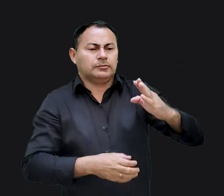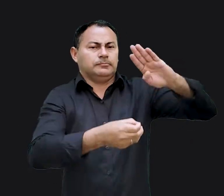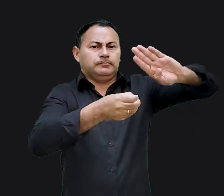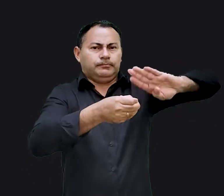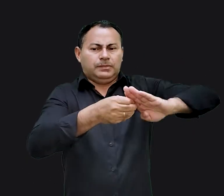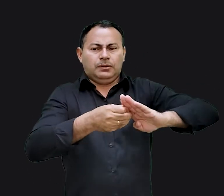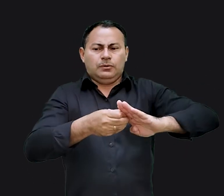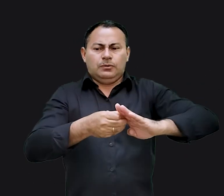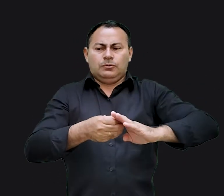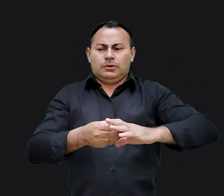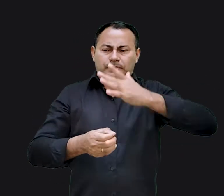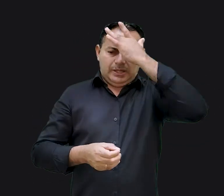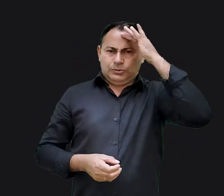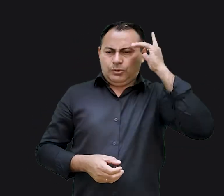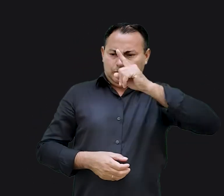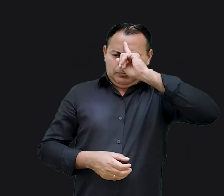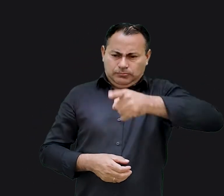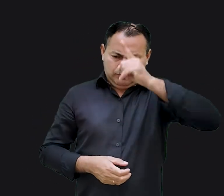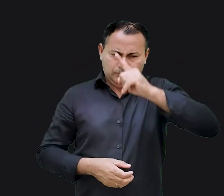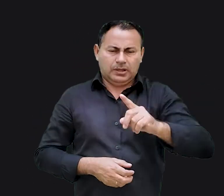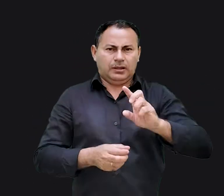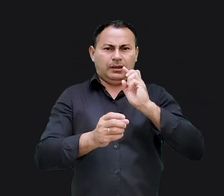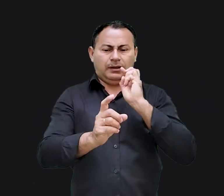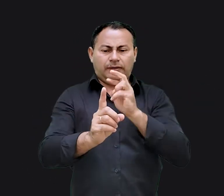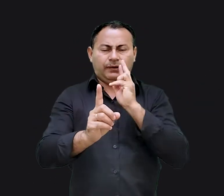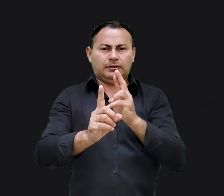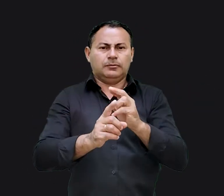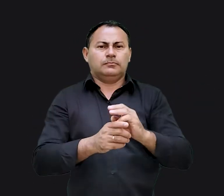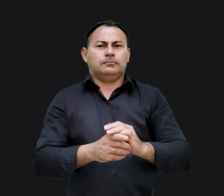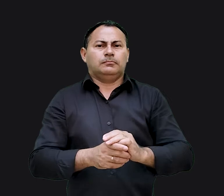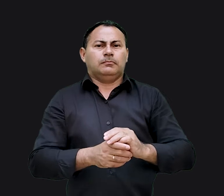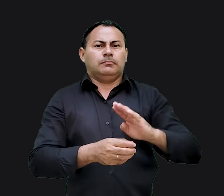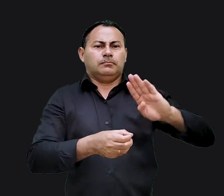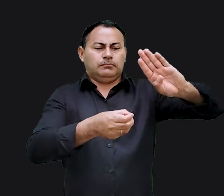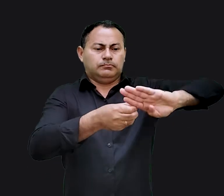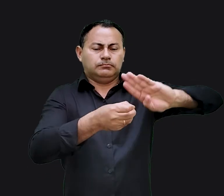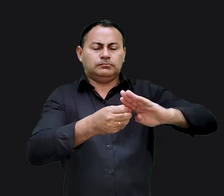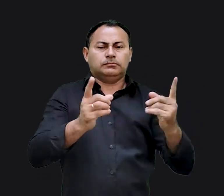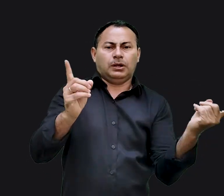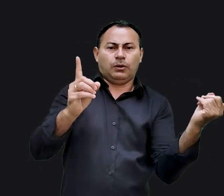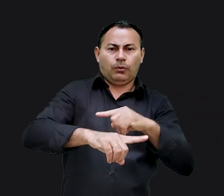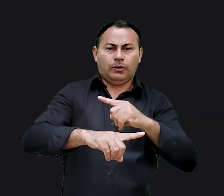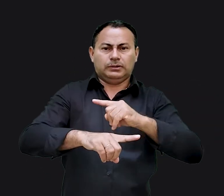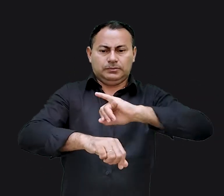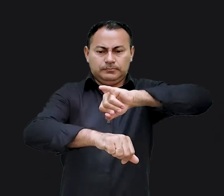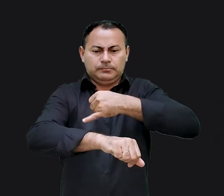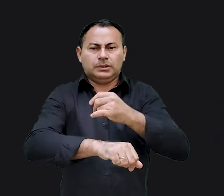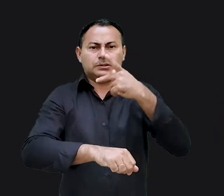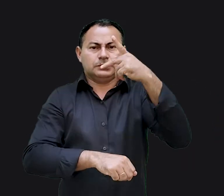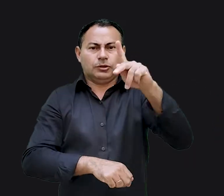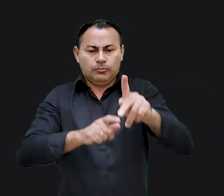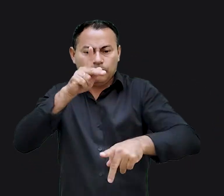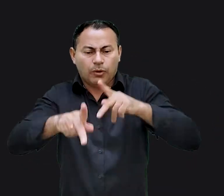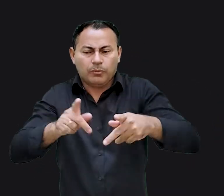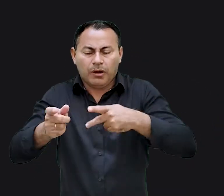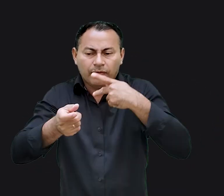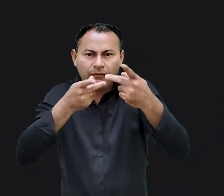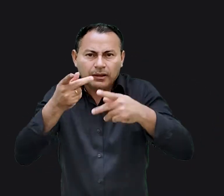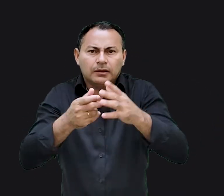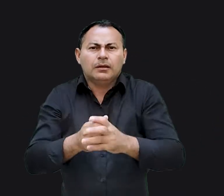para a Babilônia, seus opressores, referindo-se aos babilônios, que agiram com barbaridade contra Jerusalém e seu povo, diziam o